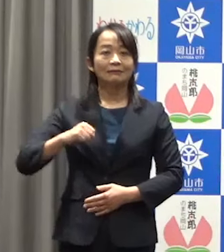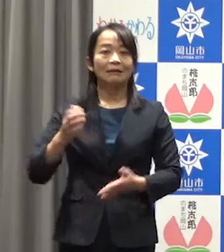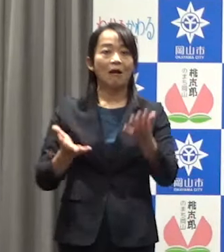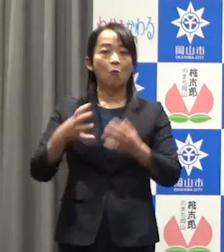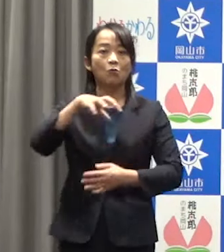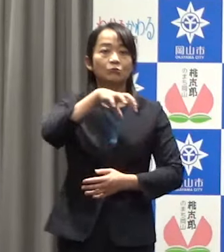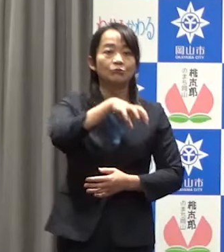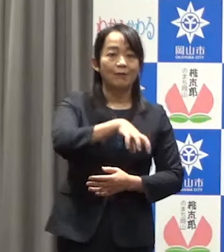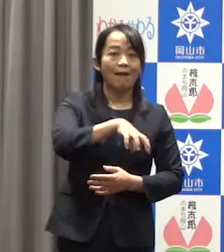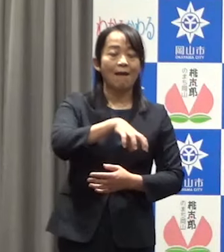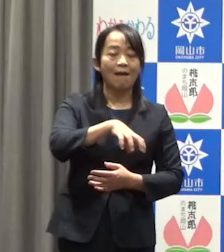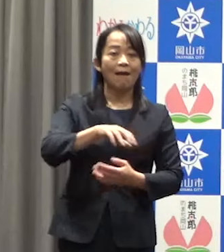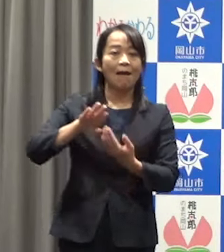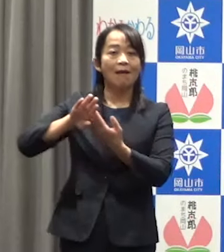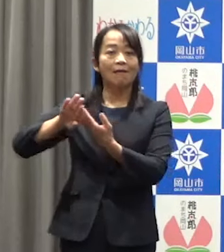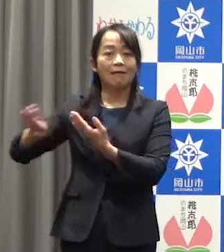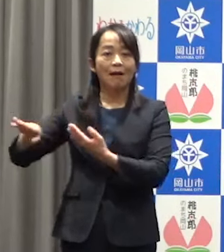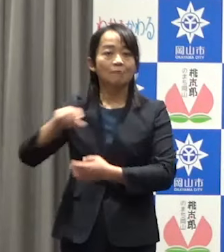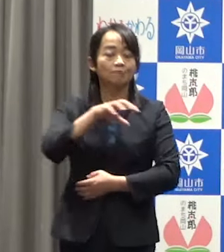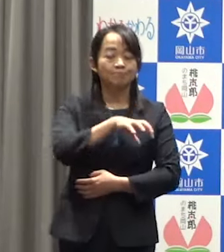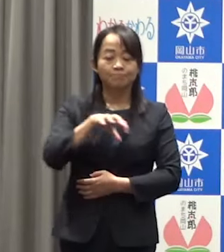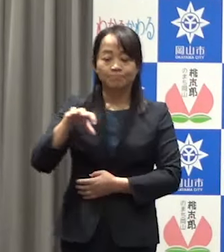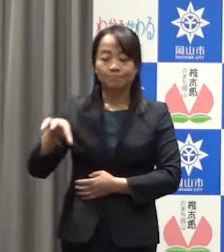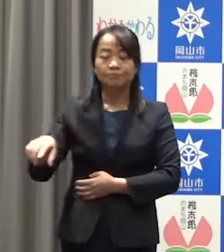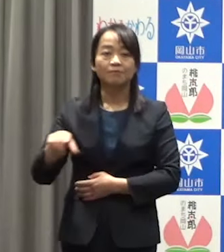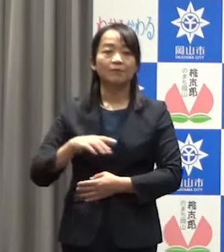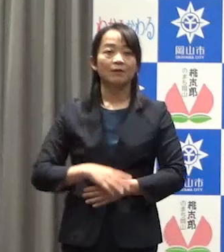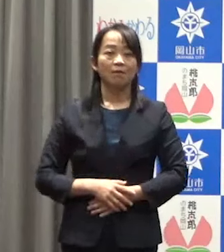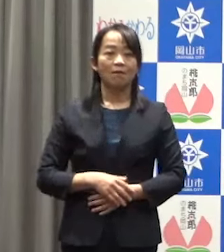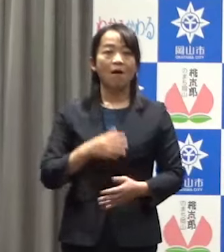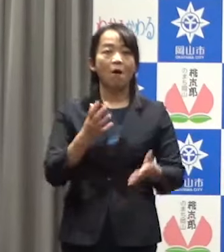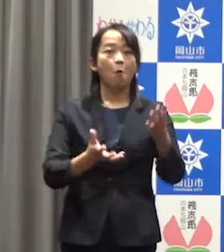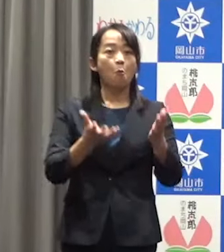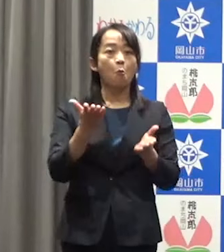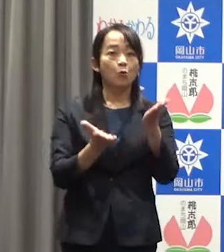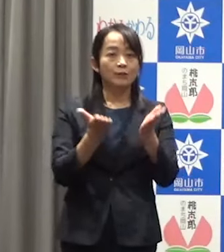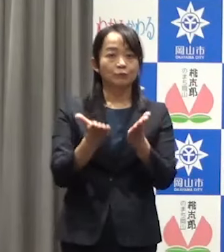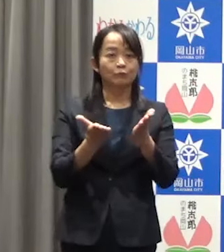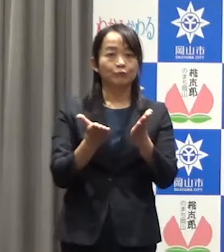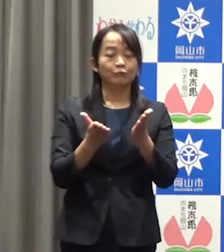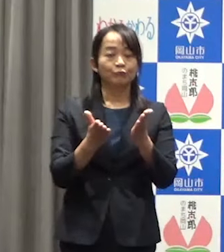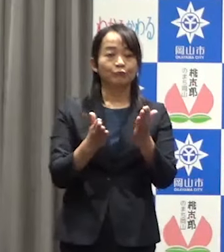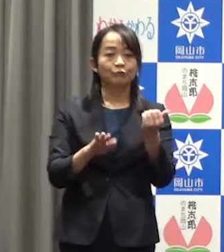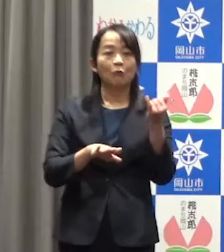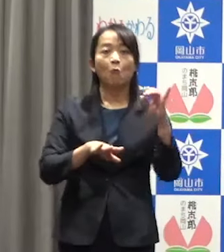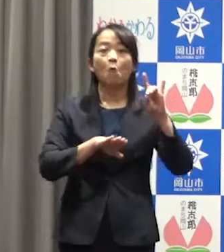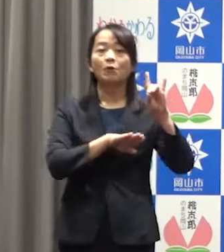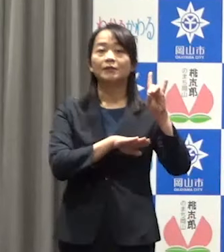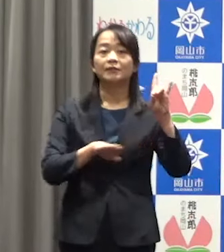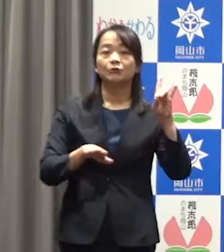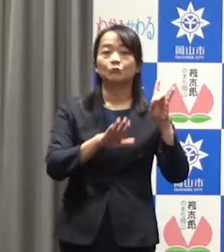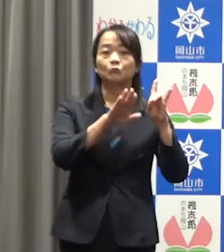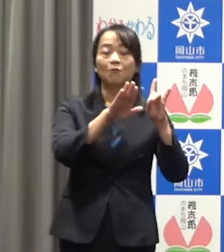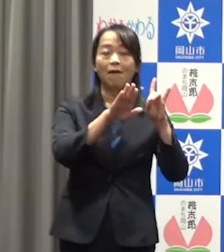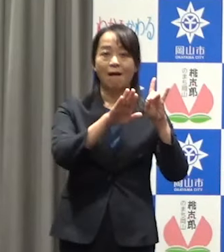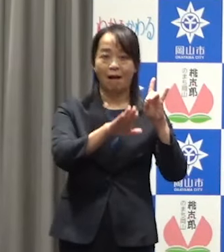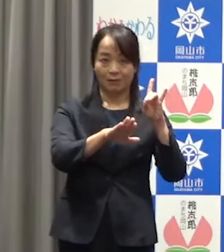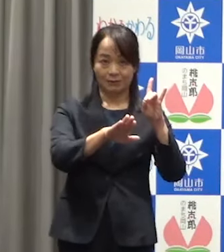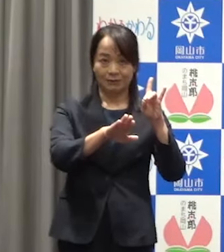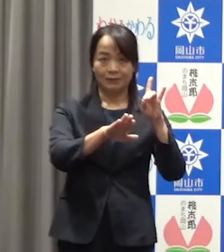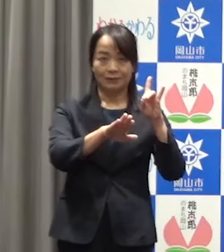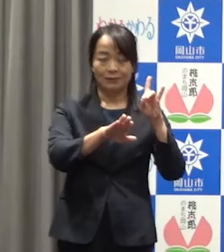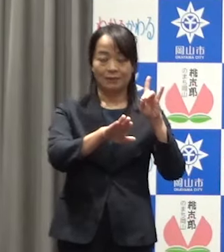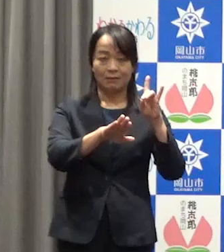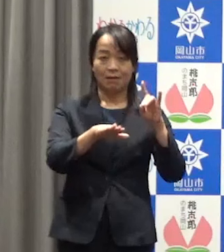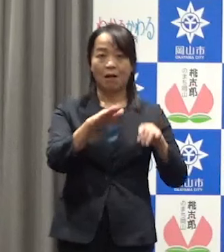認可外でもね、一定の保育の水準があると思われるものは我々受け